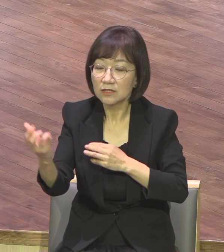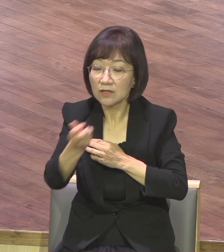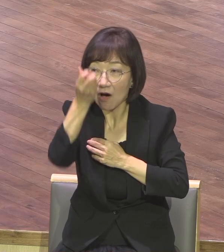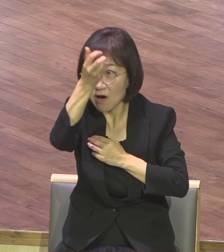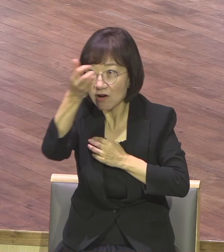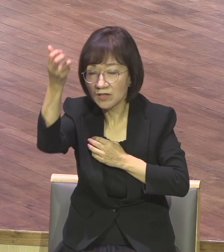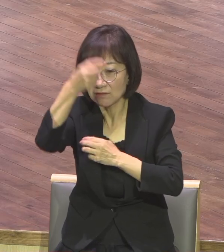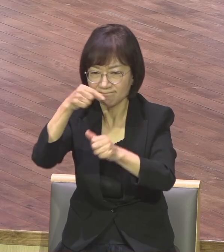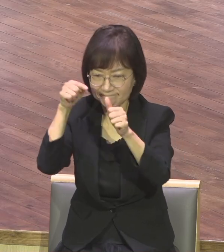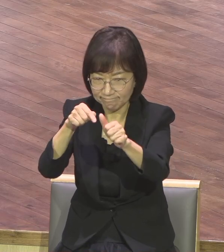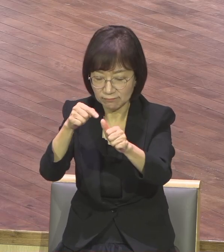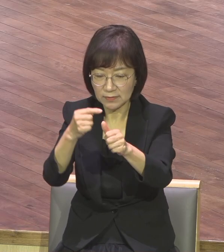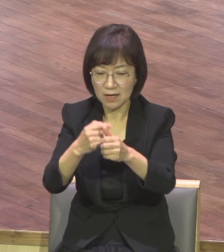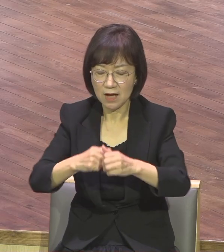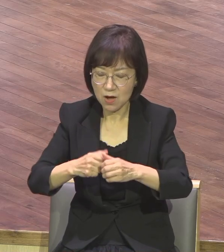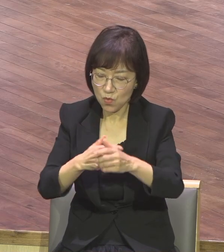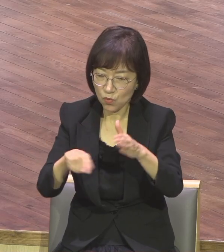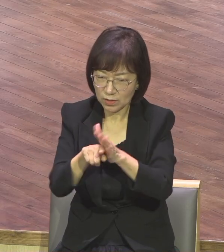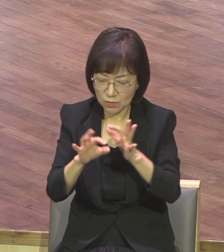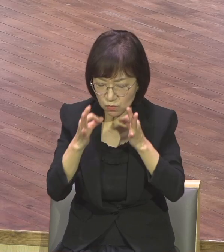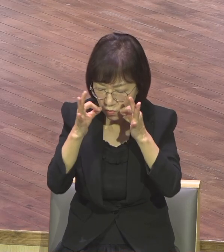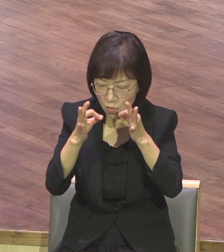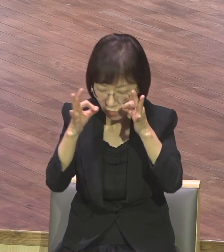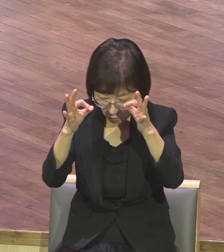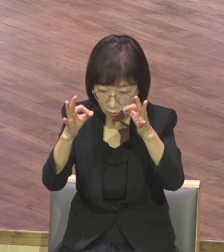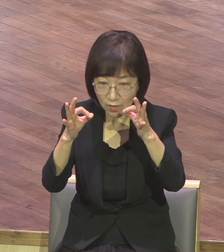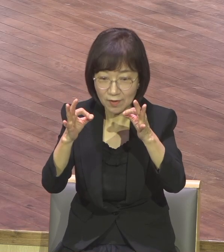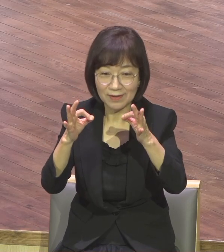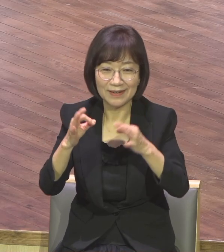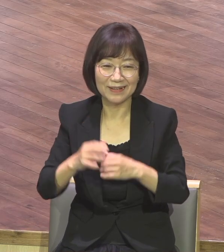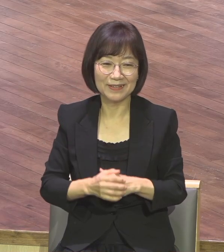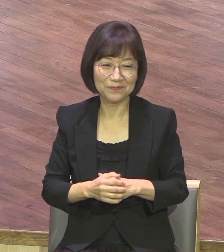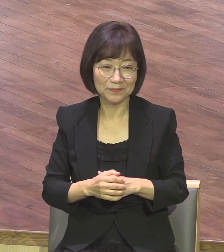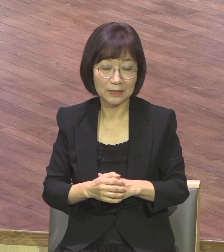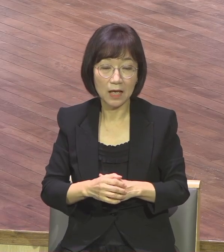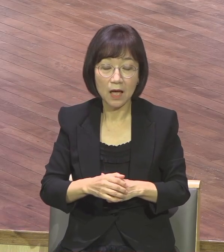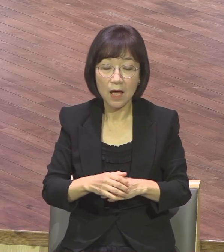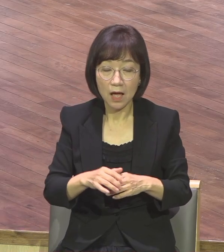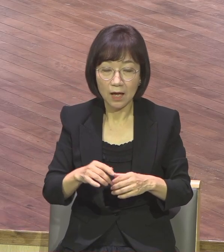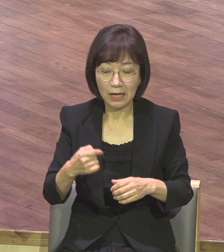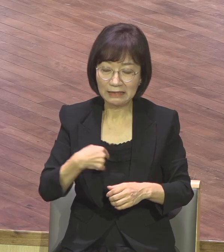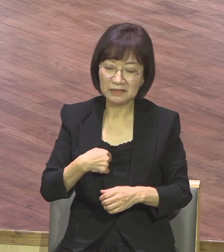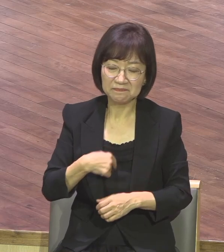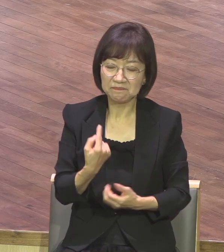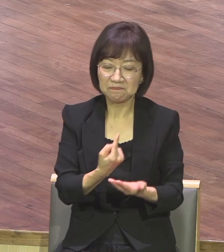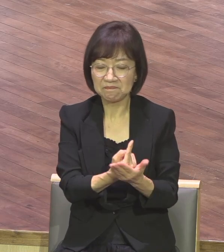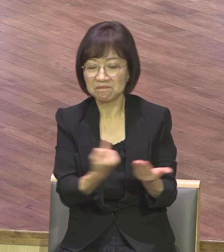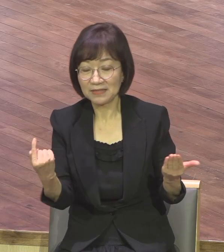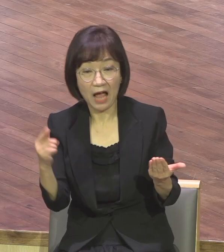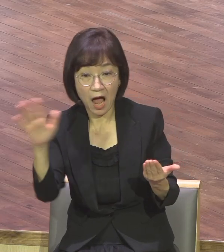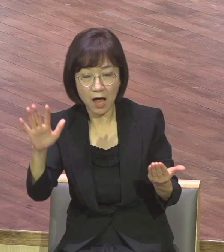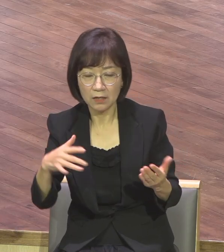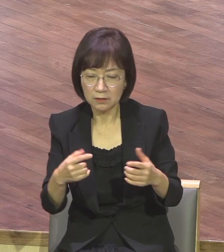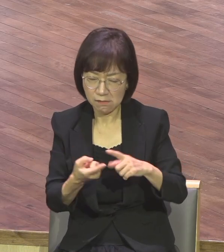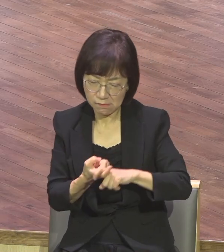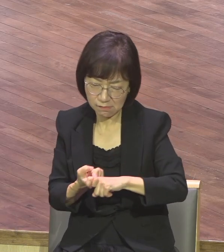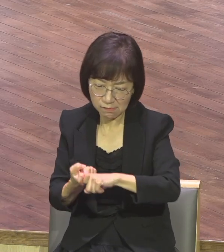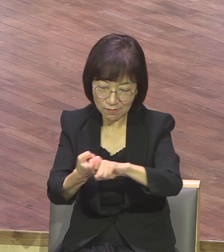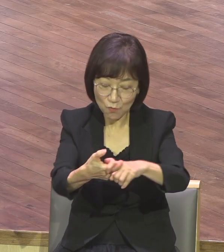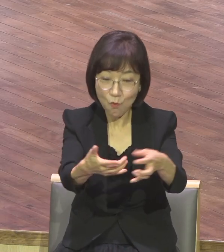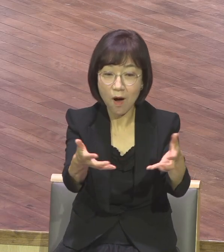지켜라. 힘써 지켜라. 원리서식을 가지고 한 소망을 가지고 우리를 부르신